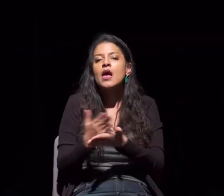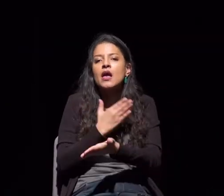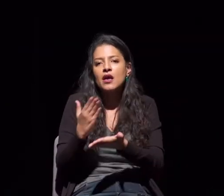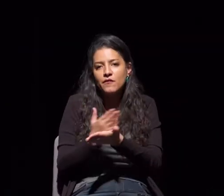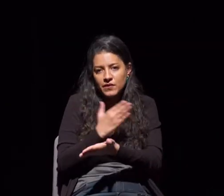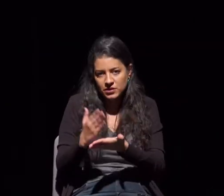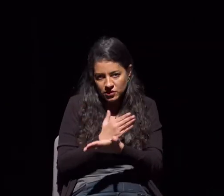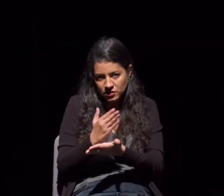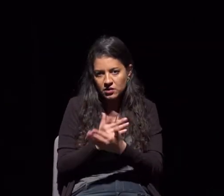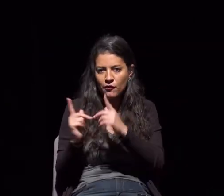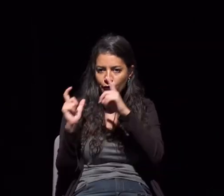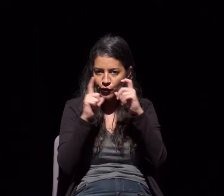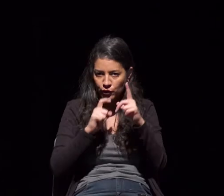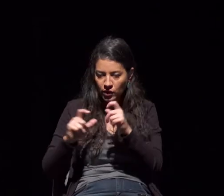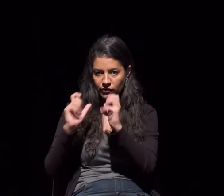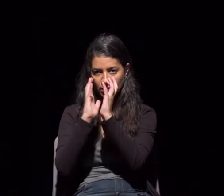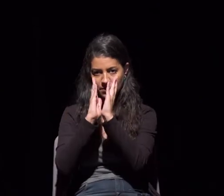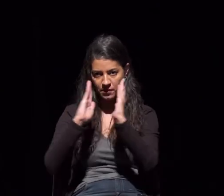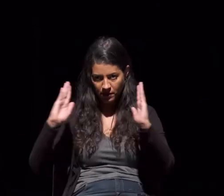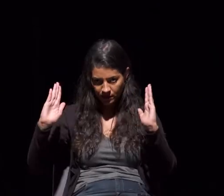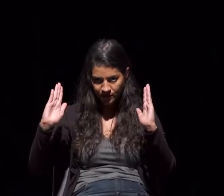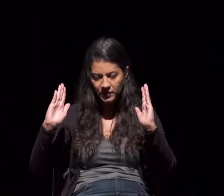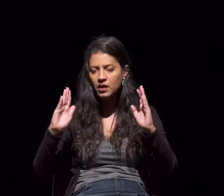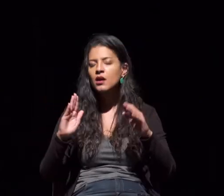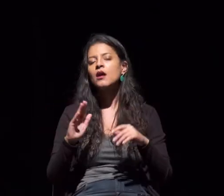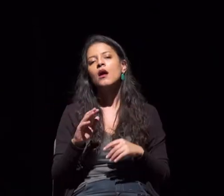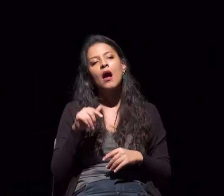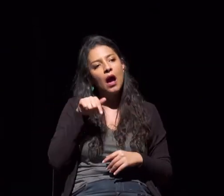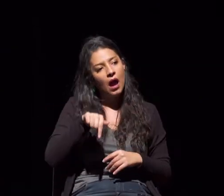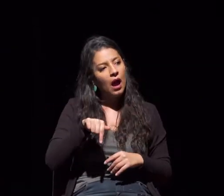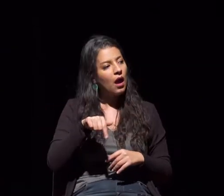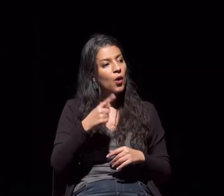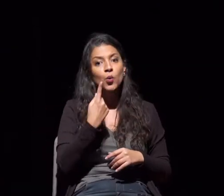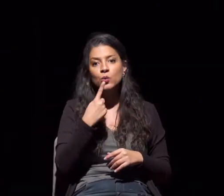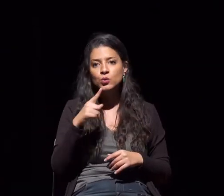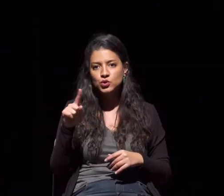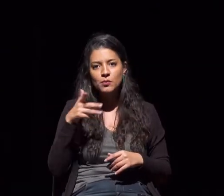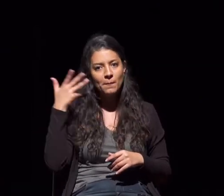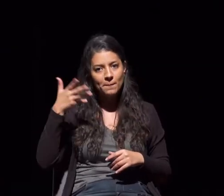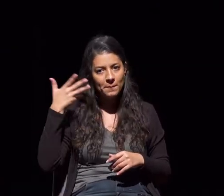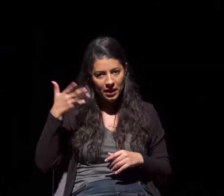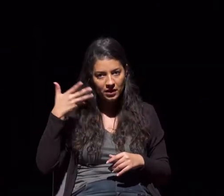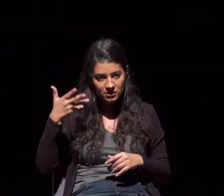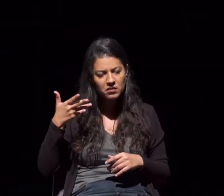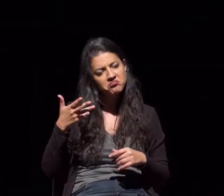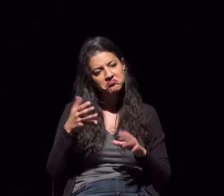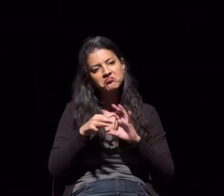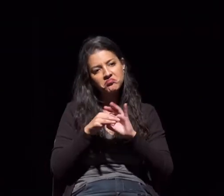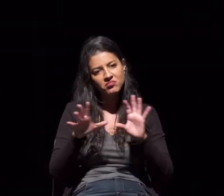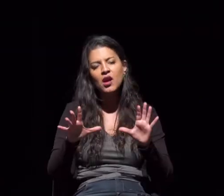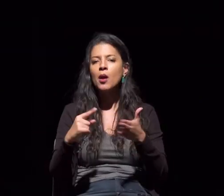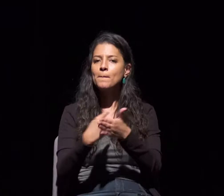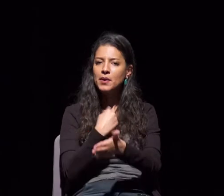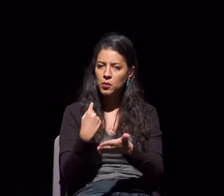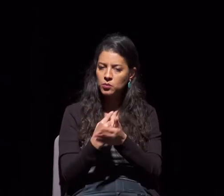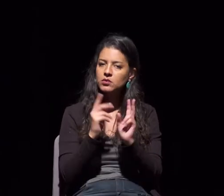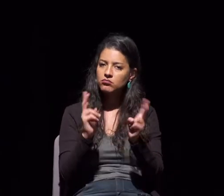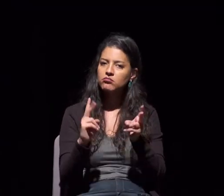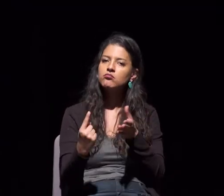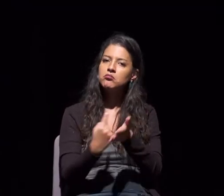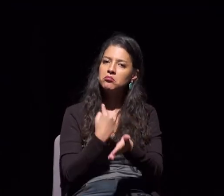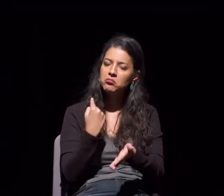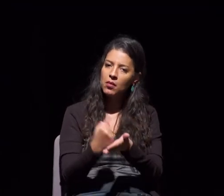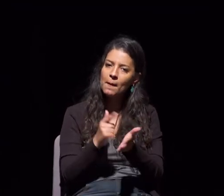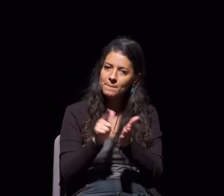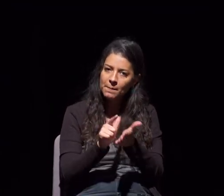Caribbean Photography. Essa, como essa é a última mesa, as perguntas também podem continuar chegando para nós,